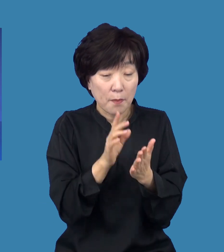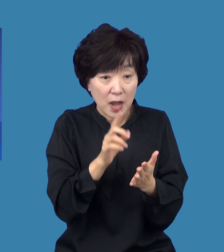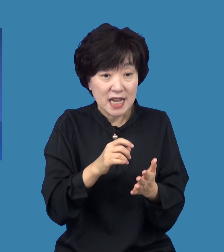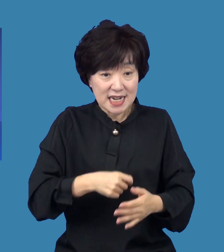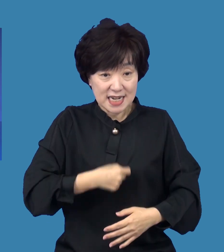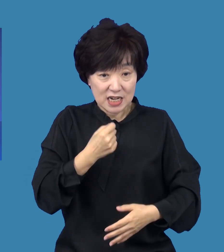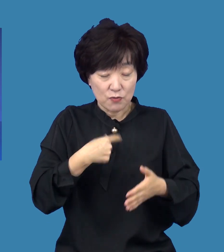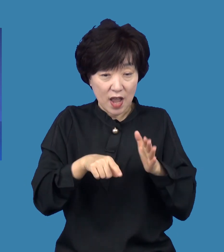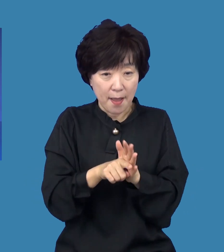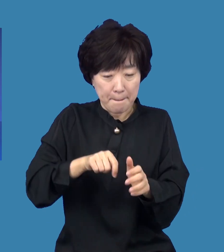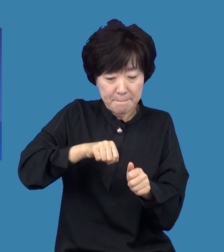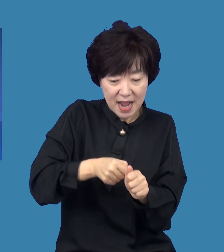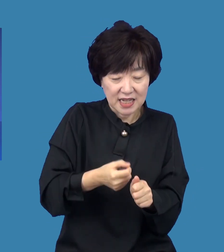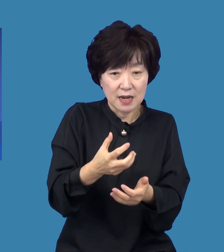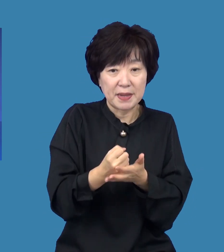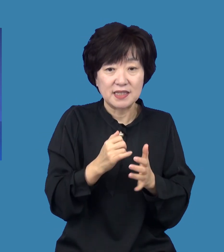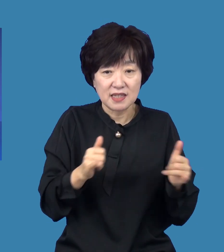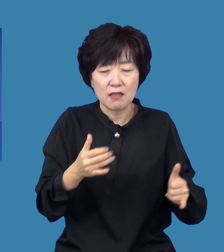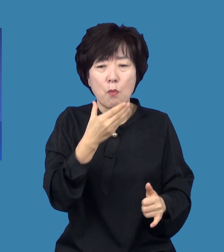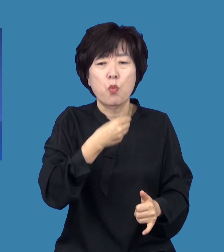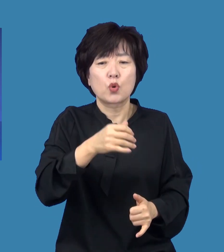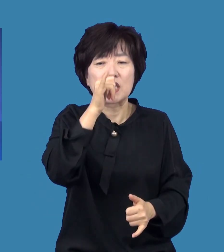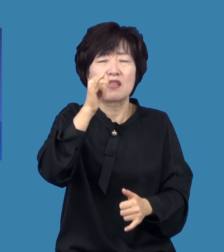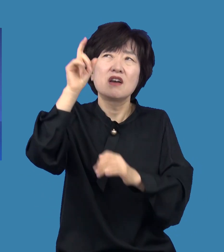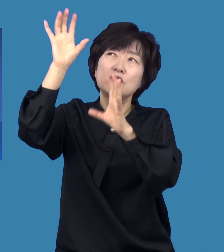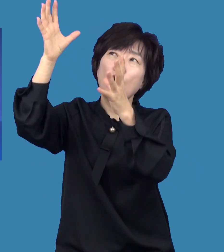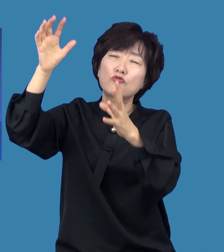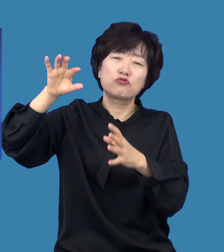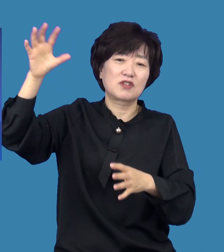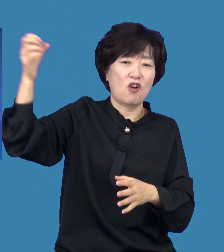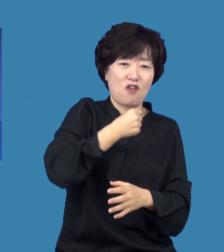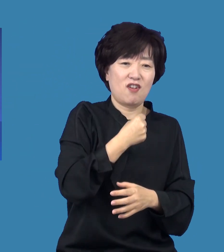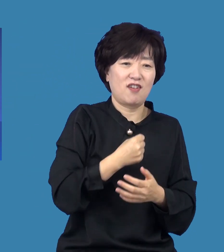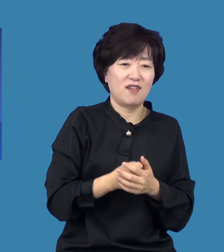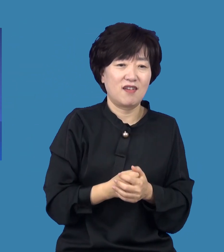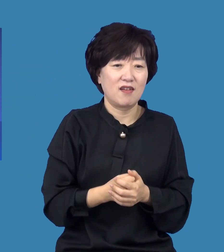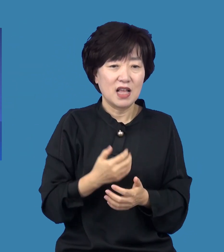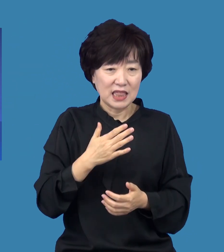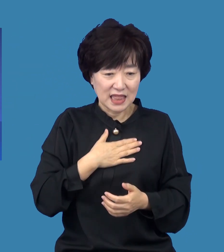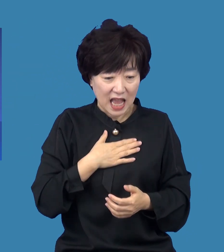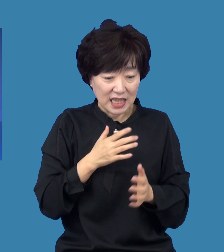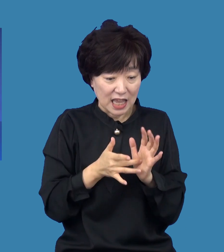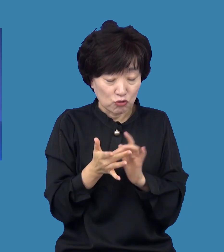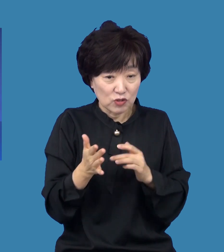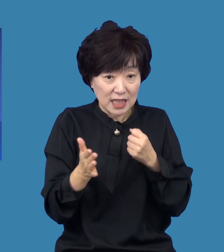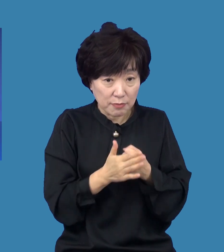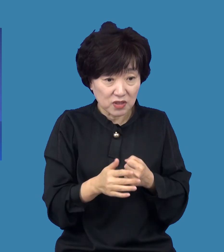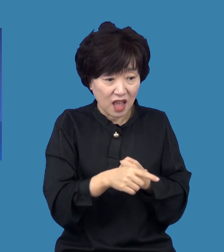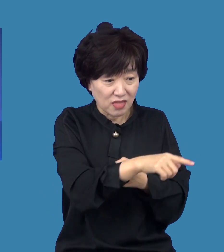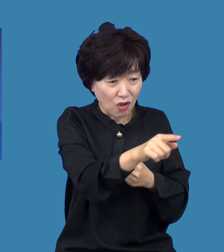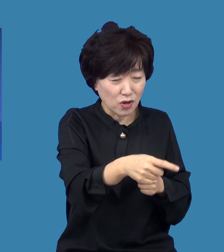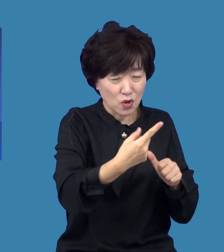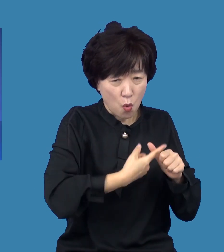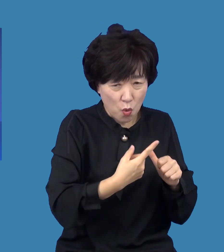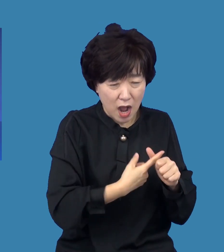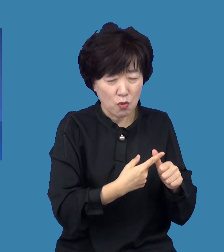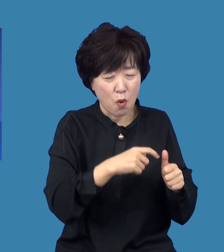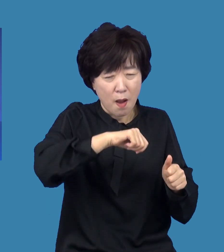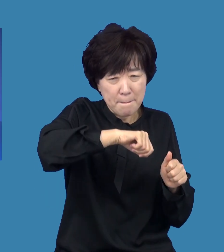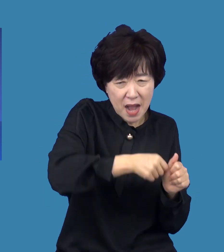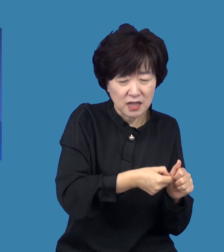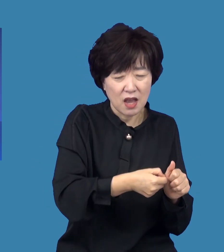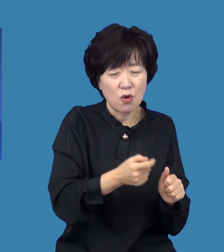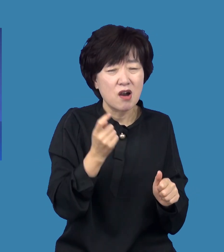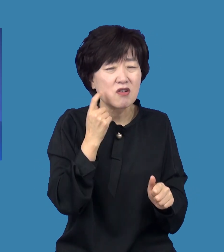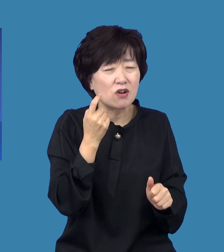위하여 박해를 받는 자는 복이 있나니 천국이 그들의 것임이라. 나로 말미암아 너희를 욕하고 박해하고 거짓으로 너희를